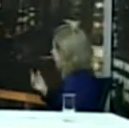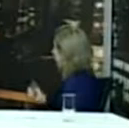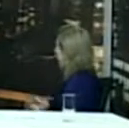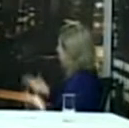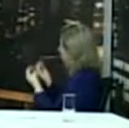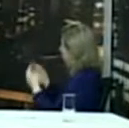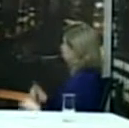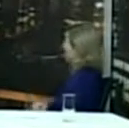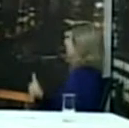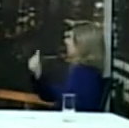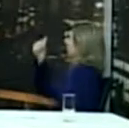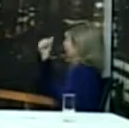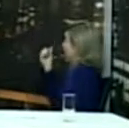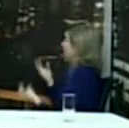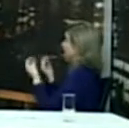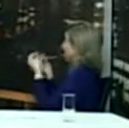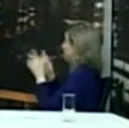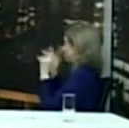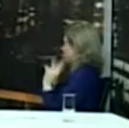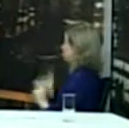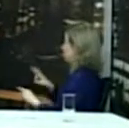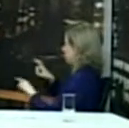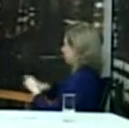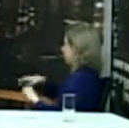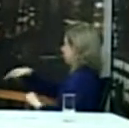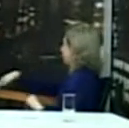David, pra ti não é. Não serviu o chapéu, David. Espero que não.